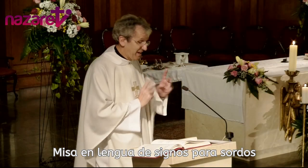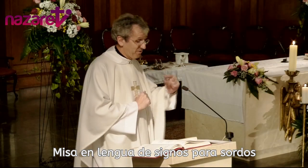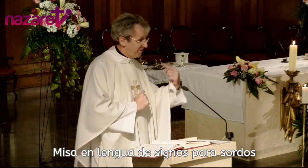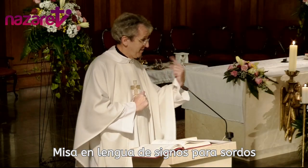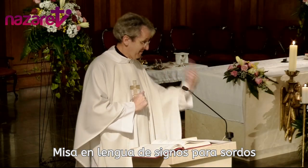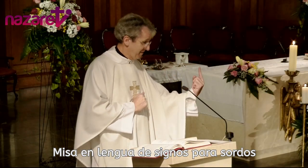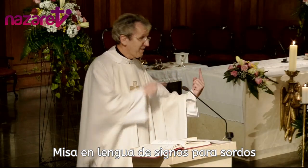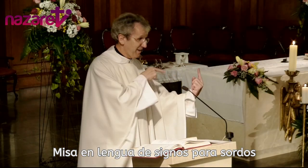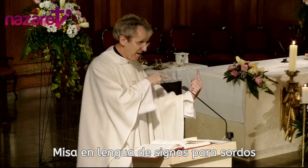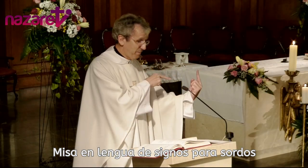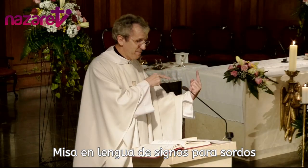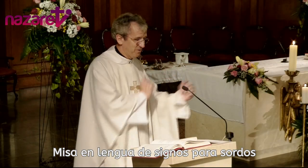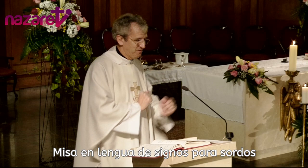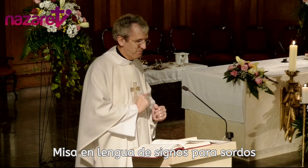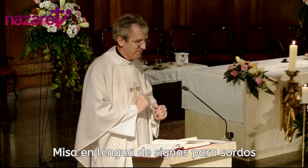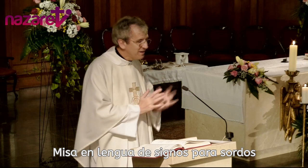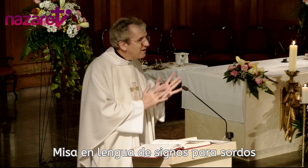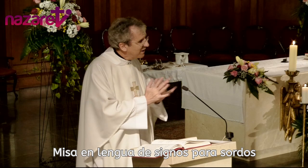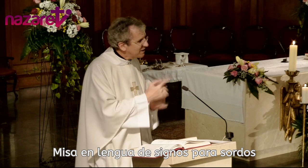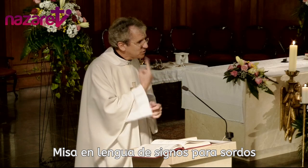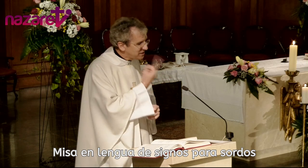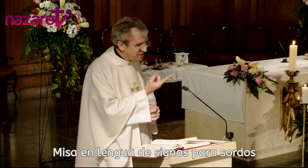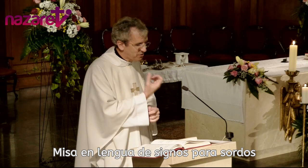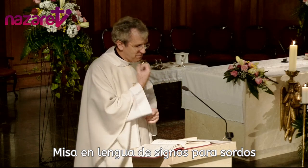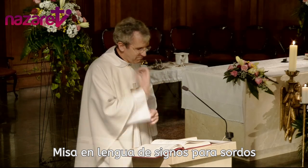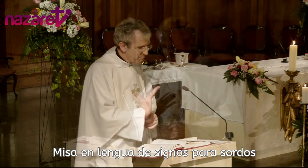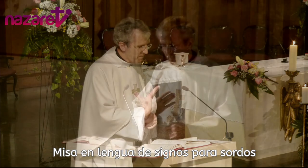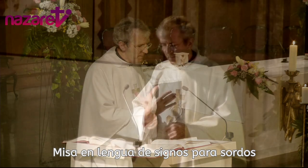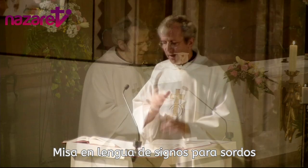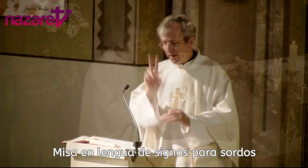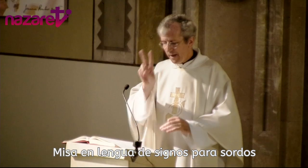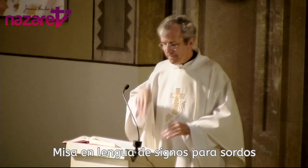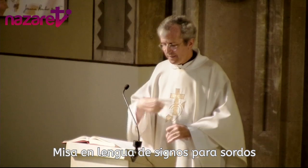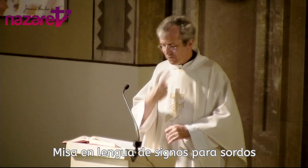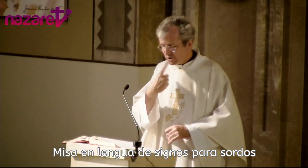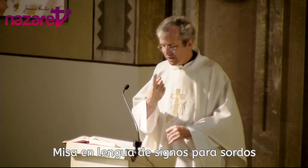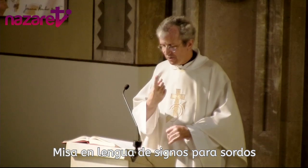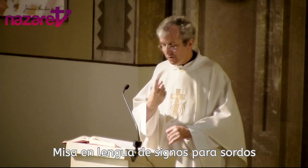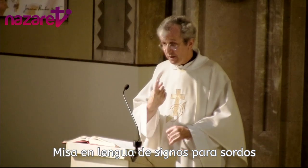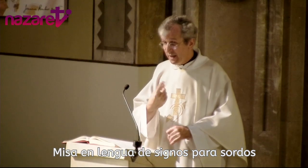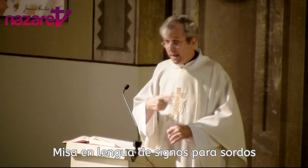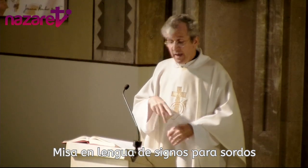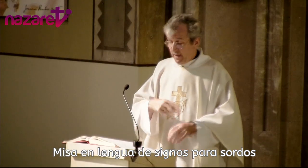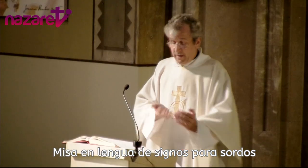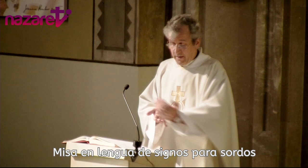Contestaron, el primero. Jesús les dijo, en verdad os digo que